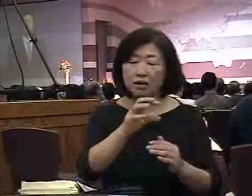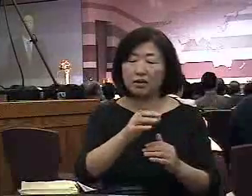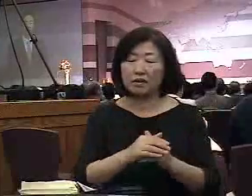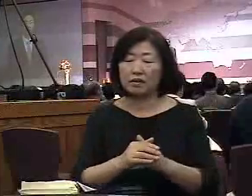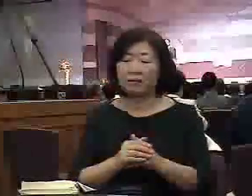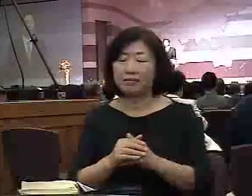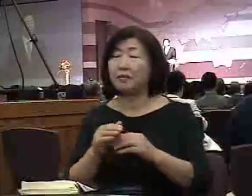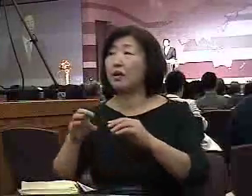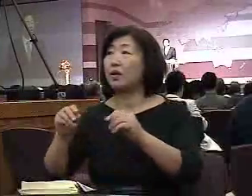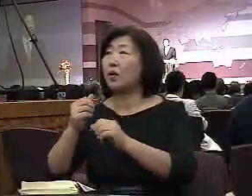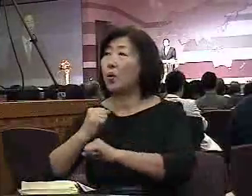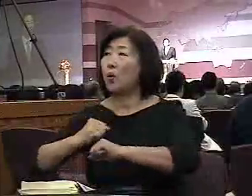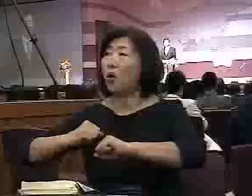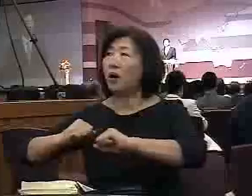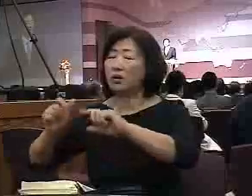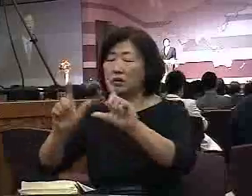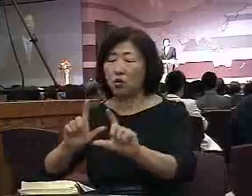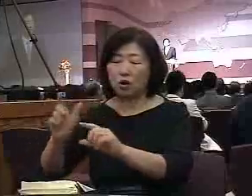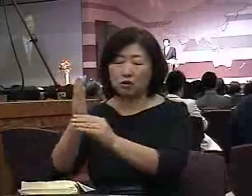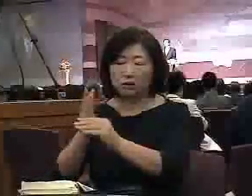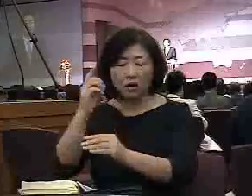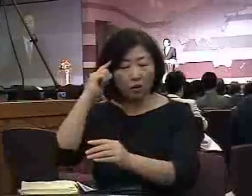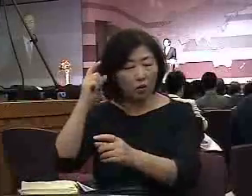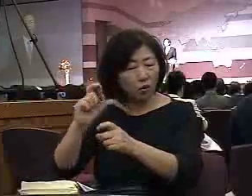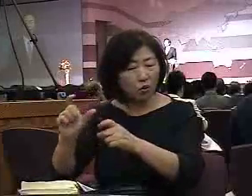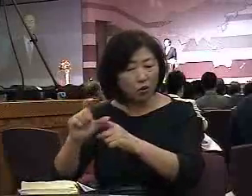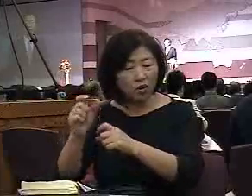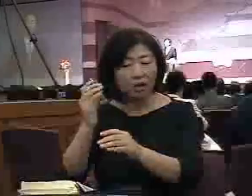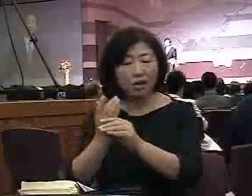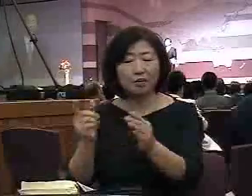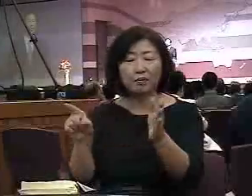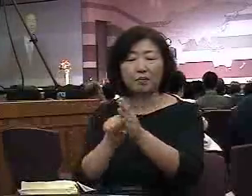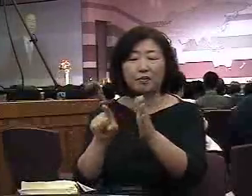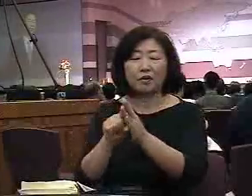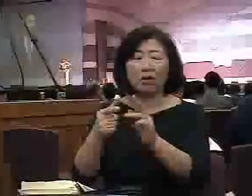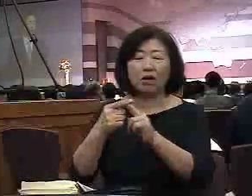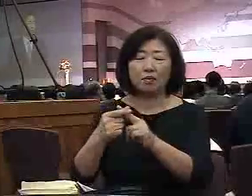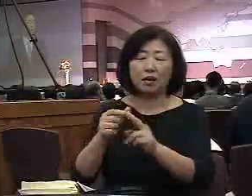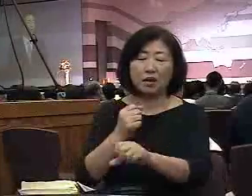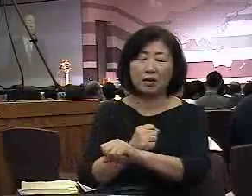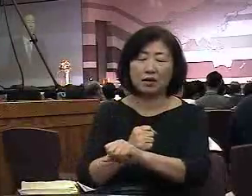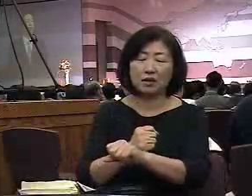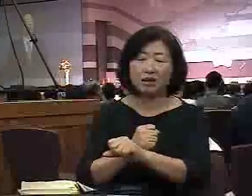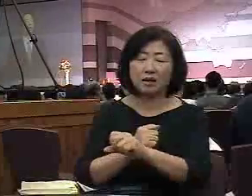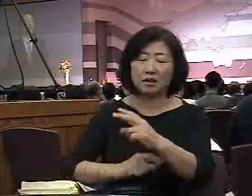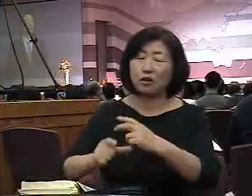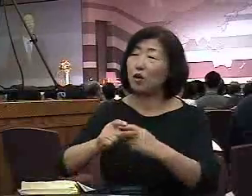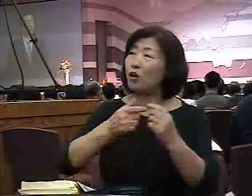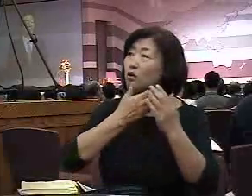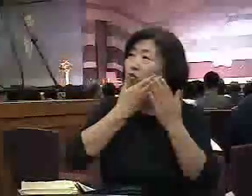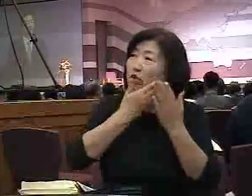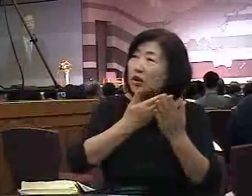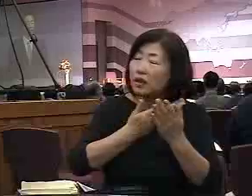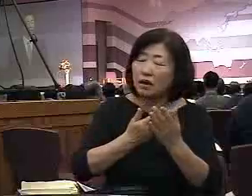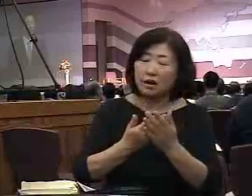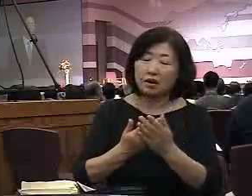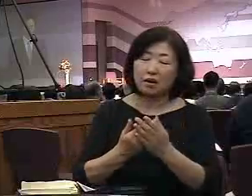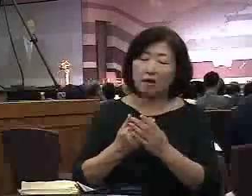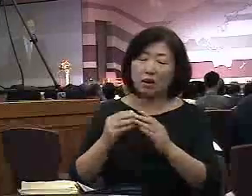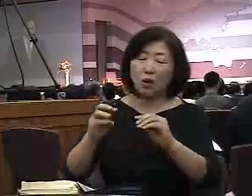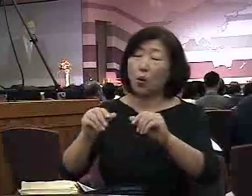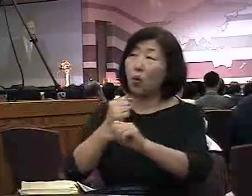광야 생활 중에 고민을 하다가 믿음으로 하나님이 함께 하시는 것이 더 중요합니다 이렇게 고백하면서